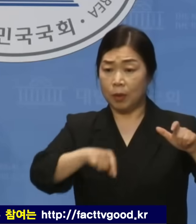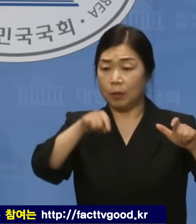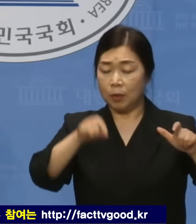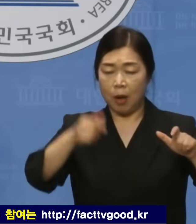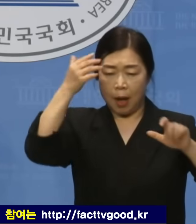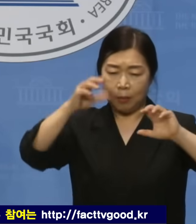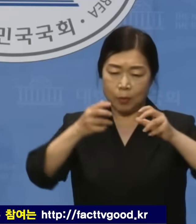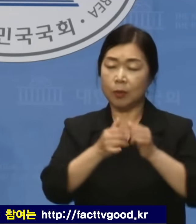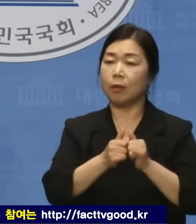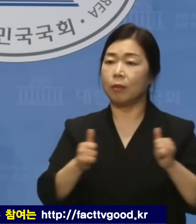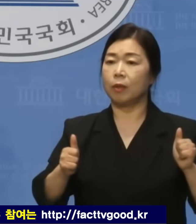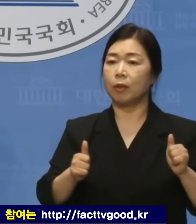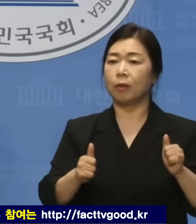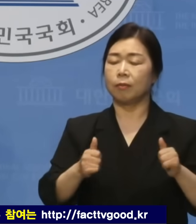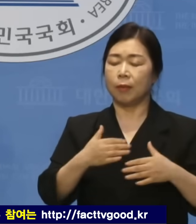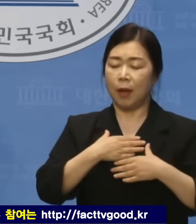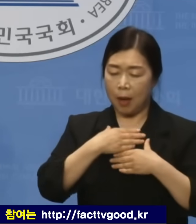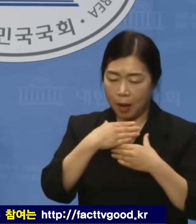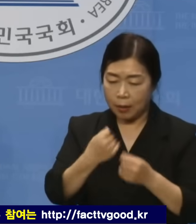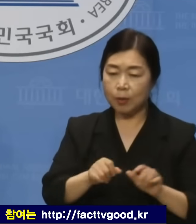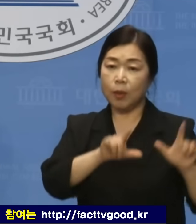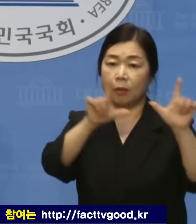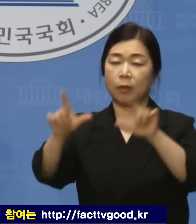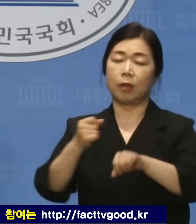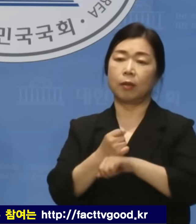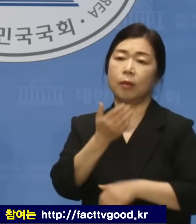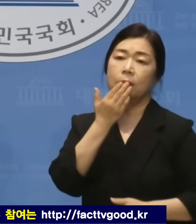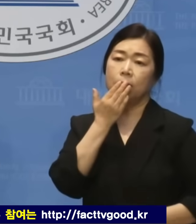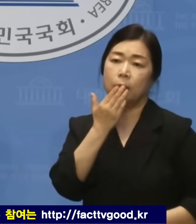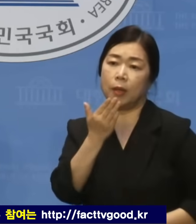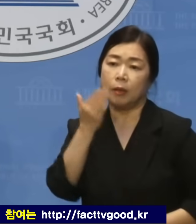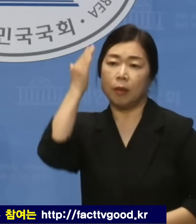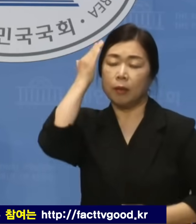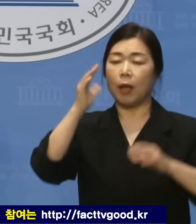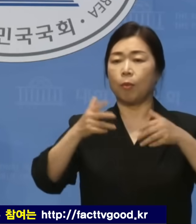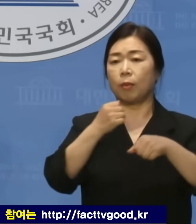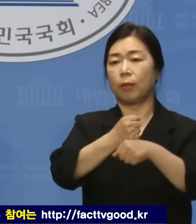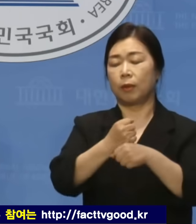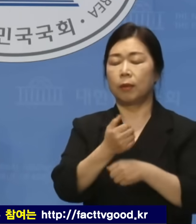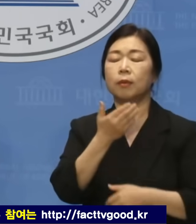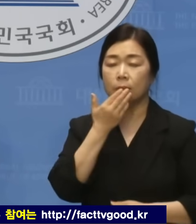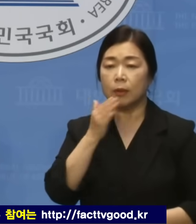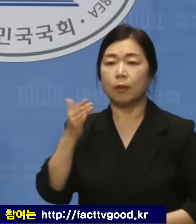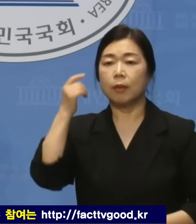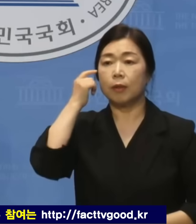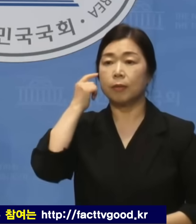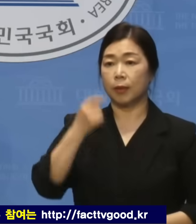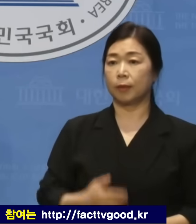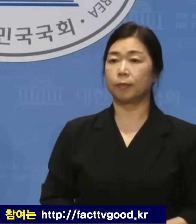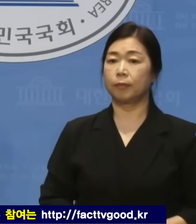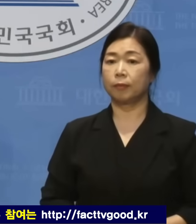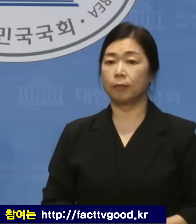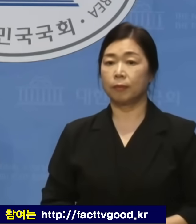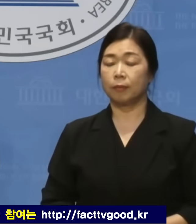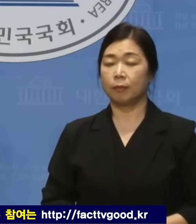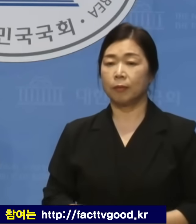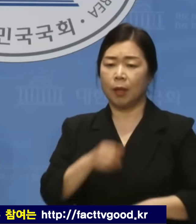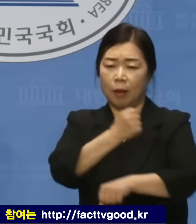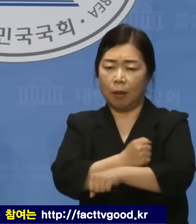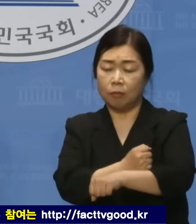국민들이 마음 놓고 살 수 있는 안전한 대한민국을 만들 수 있다고 생각합니다. 그 중심에는